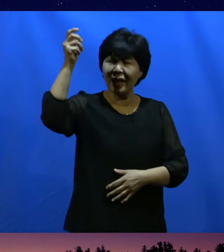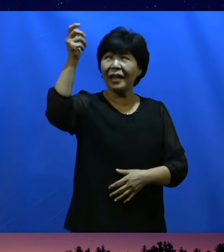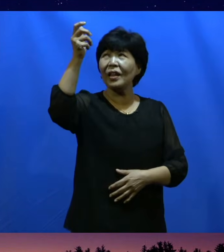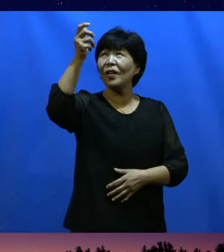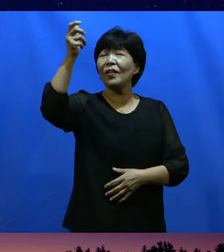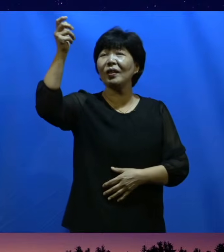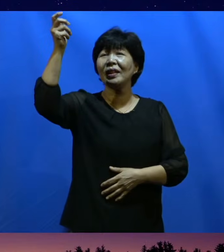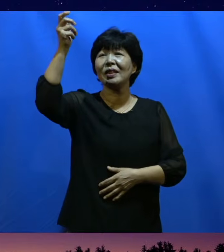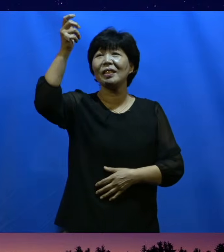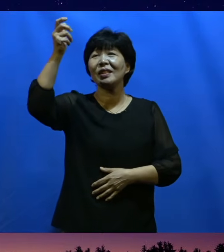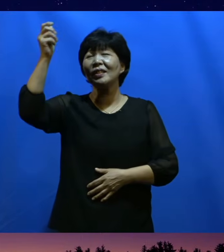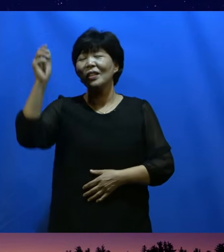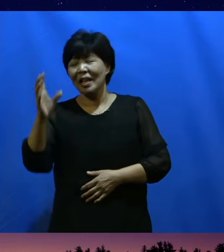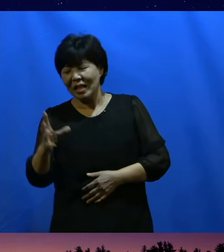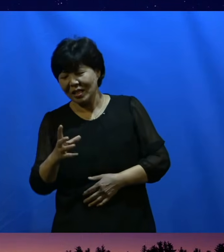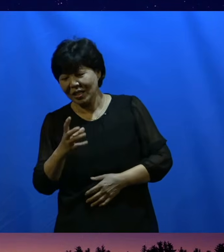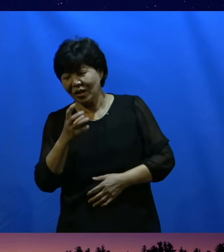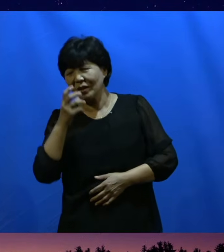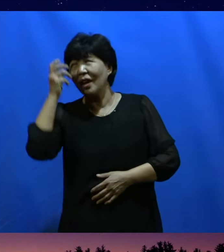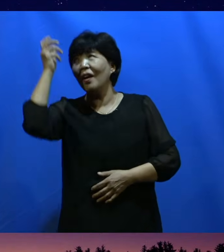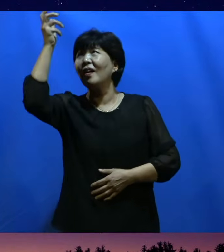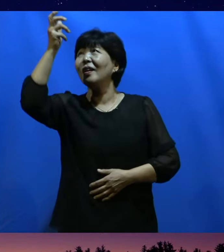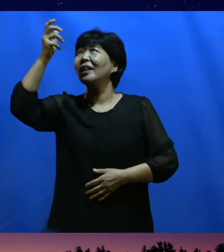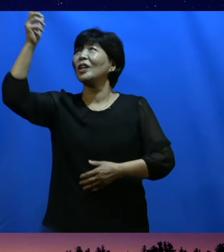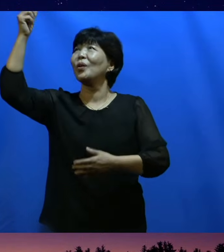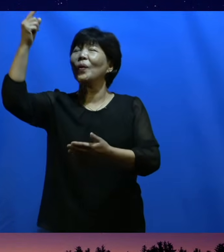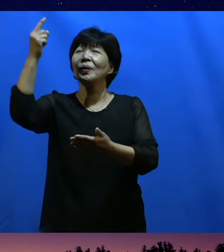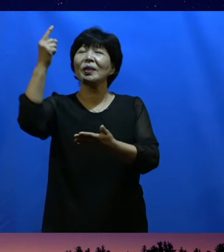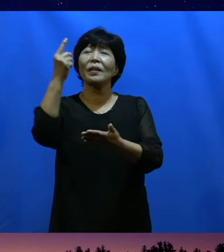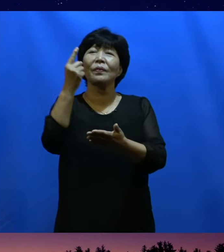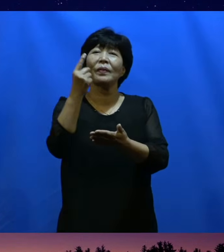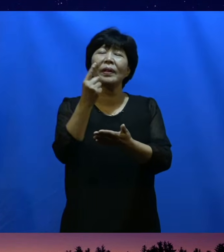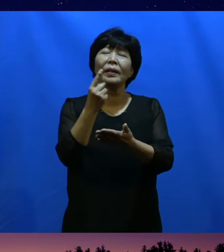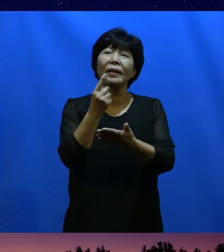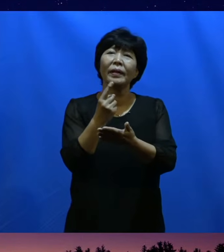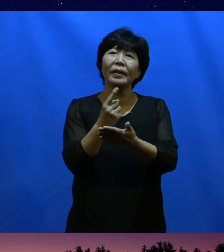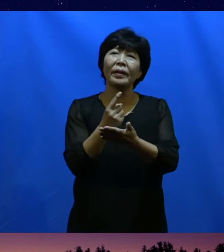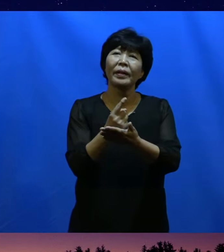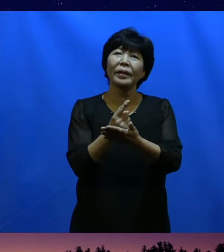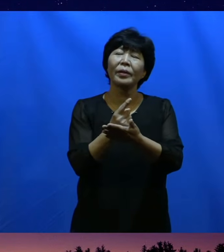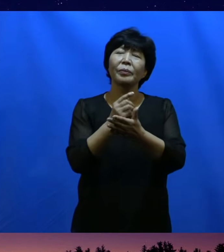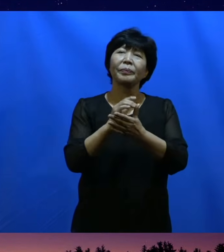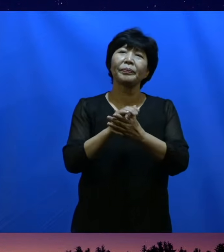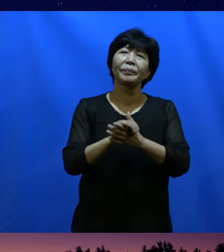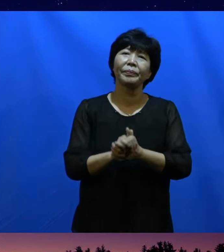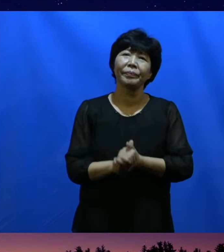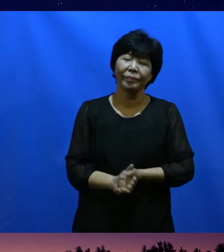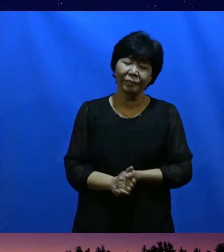진리의 영이신 성령이 오셨네.